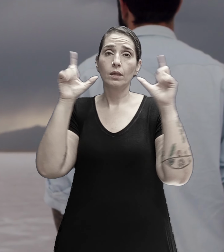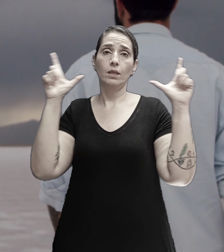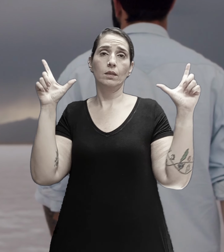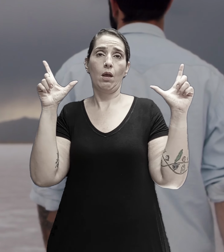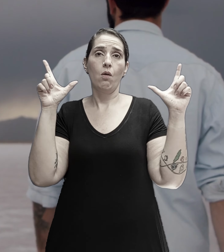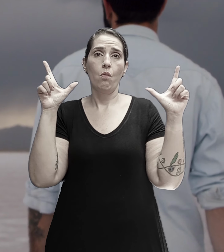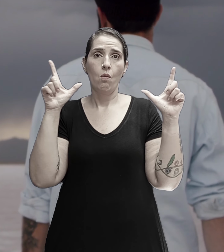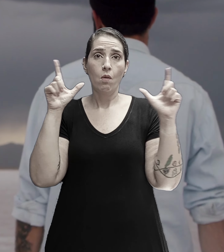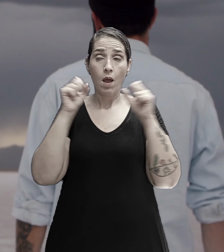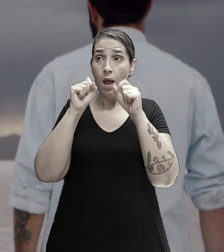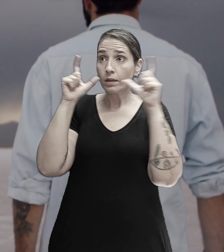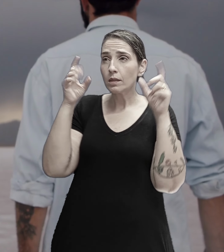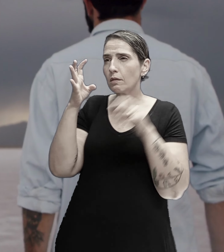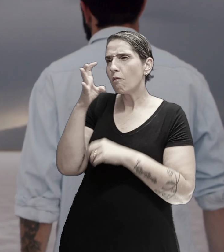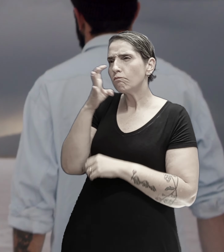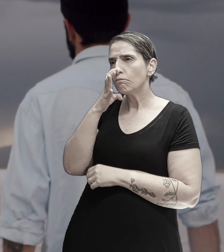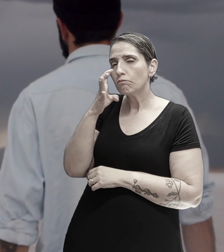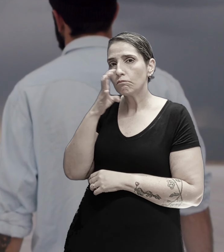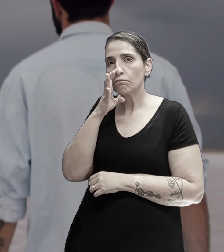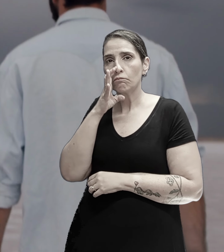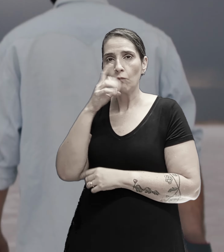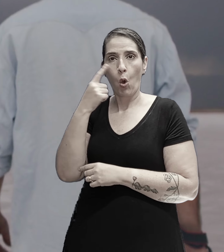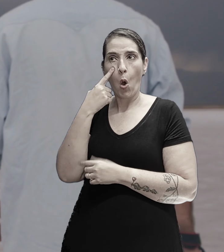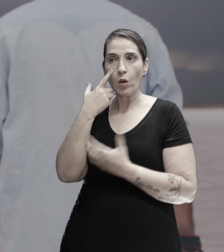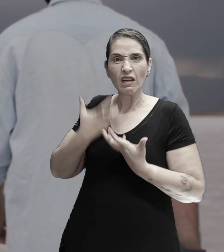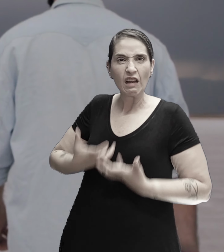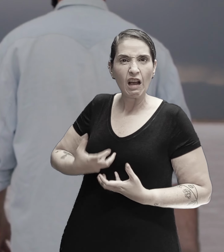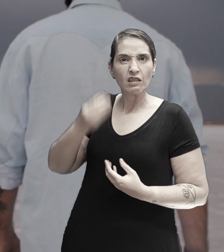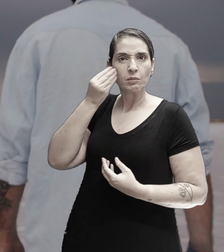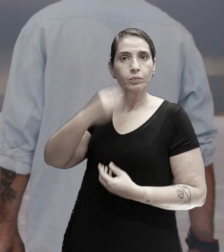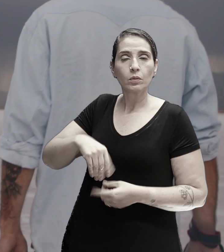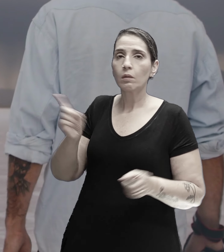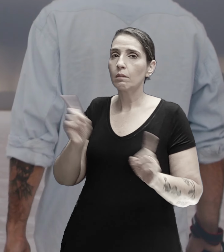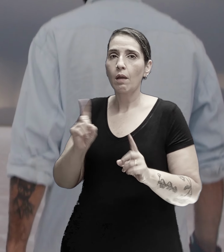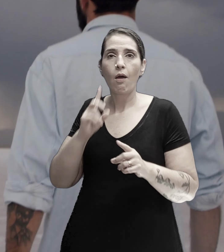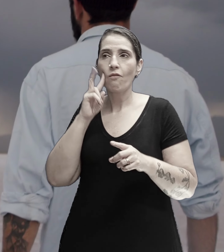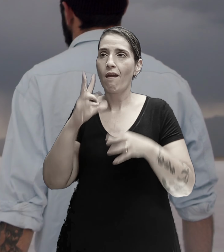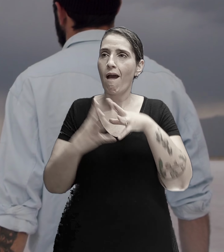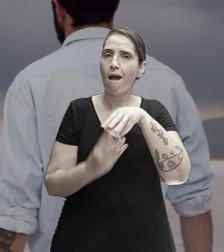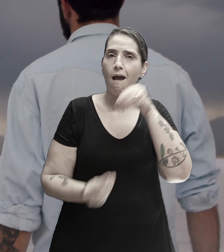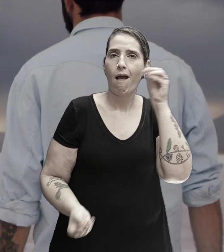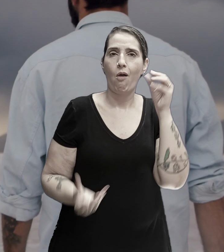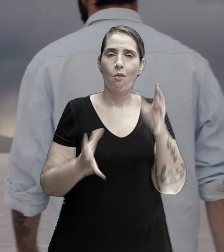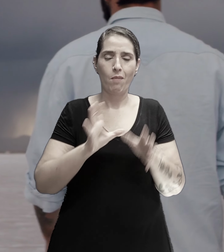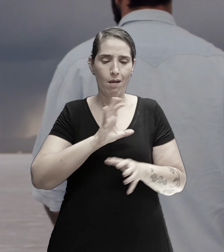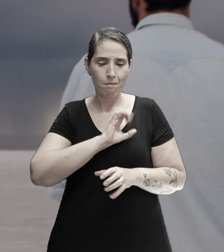Ver com os olhos que não se cansam, ver com a alma, ver com amor.